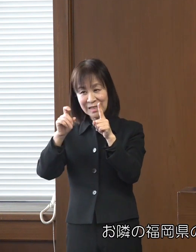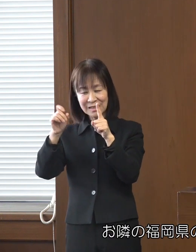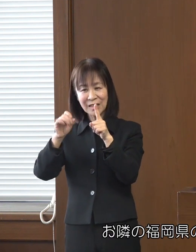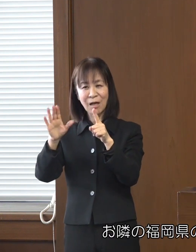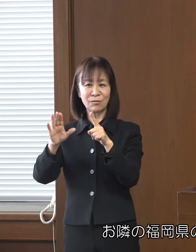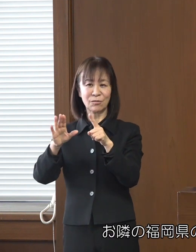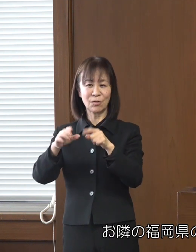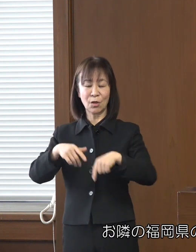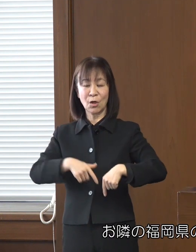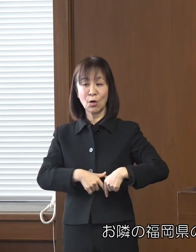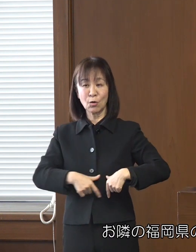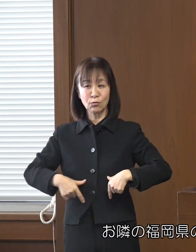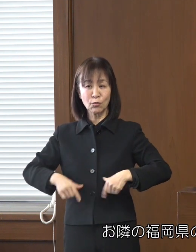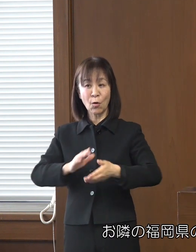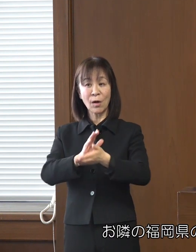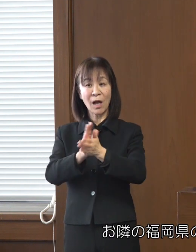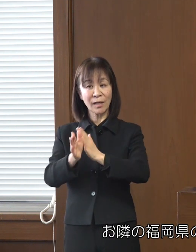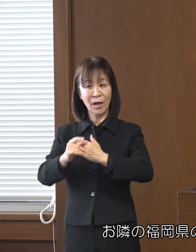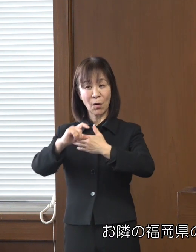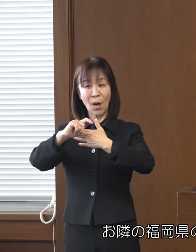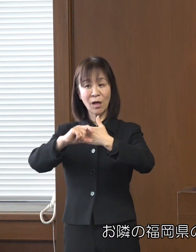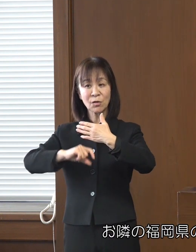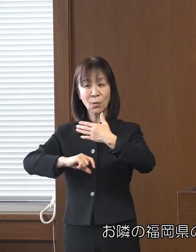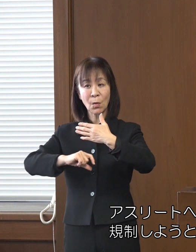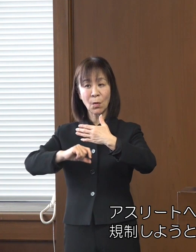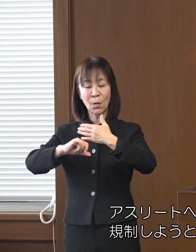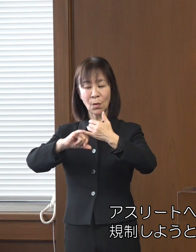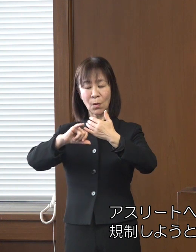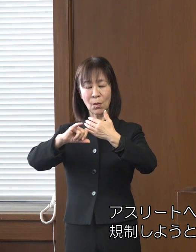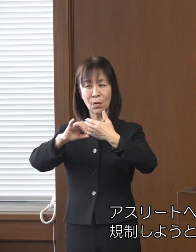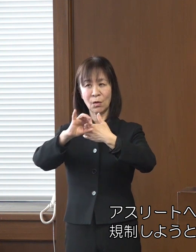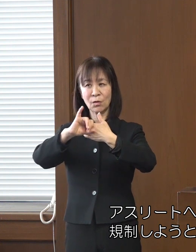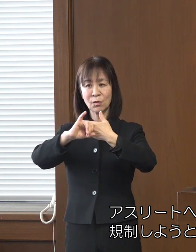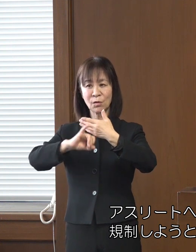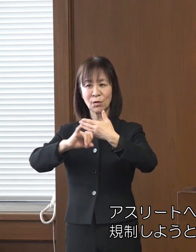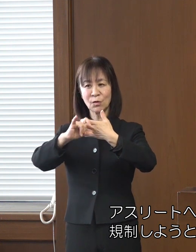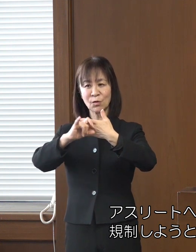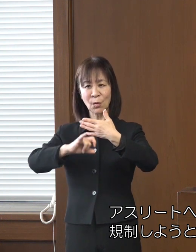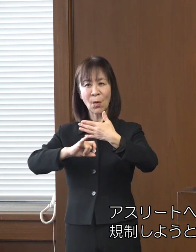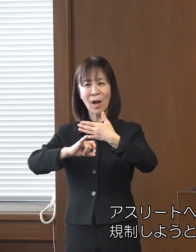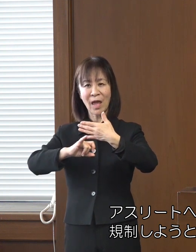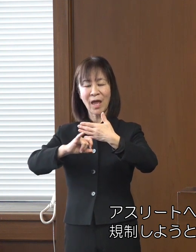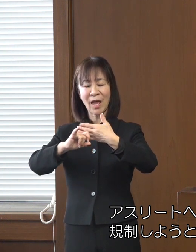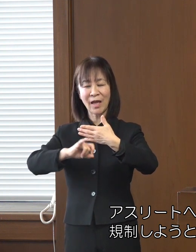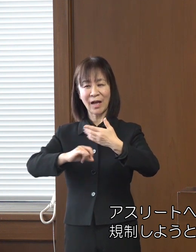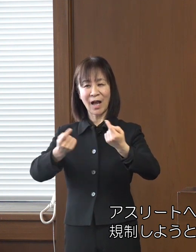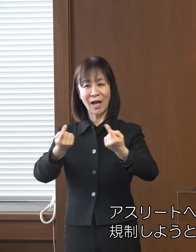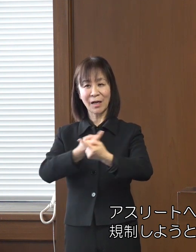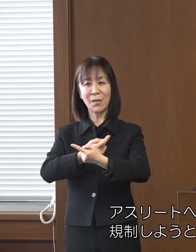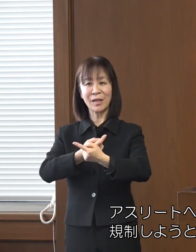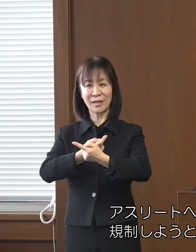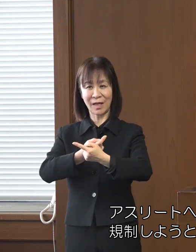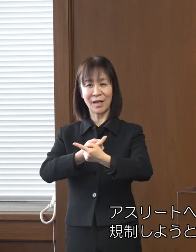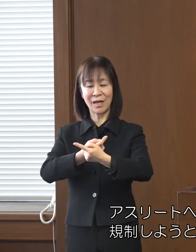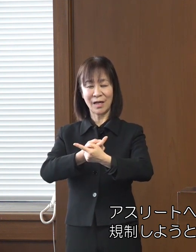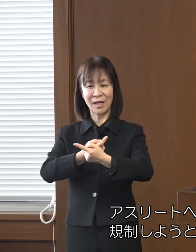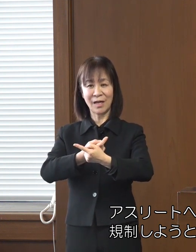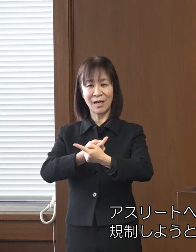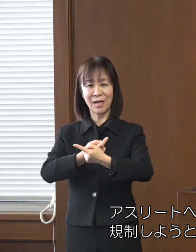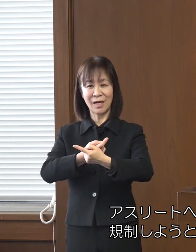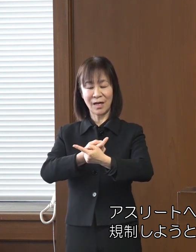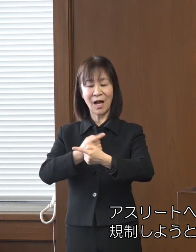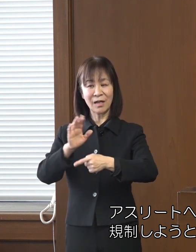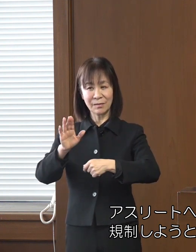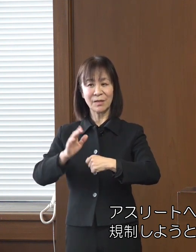と条例を改正して、そのアスリートへの盗撮っていうのを規制しようとする条例案も